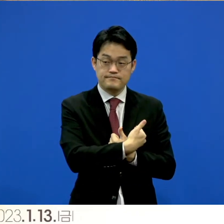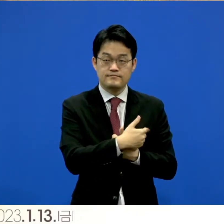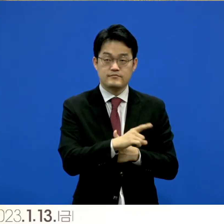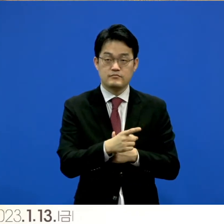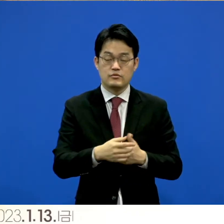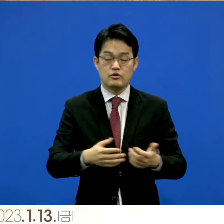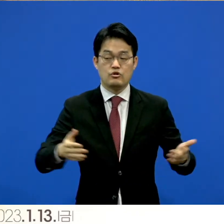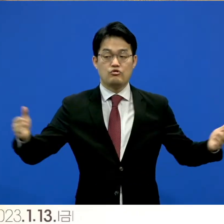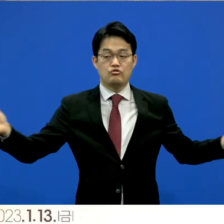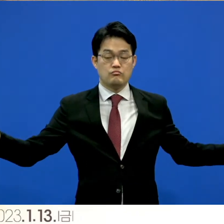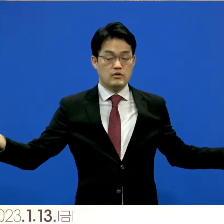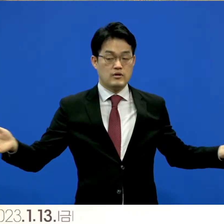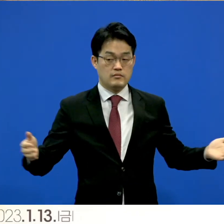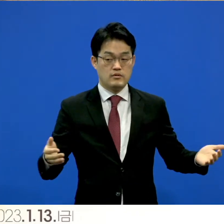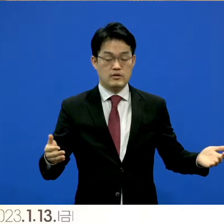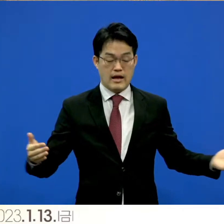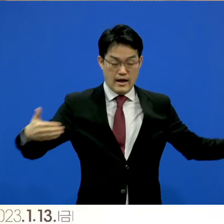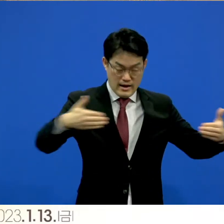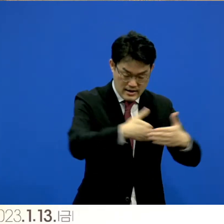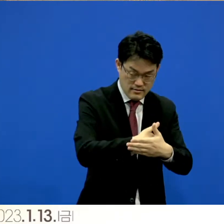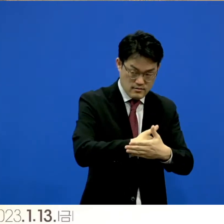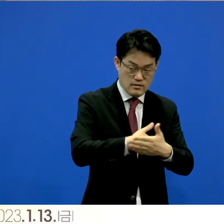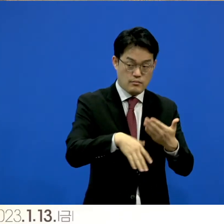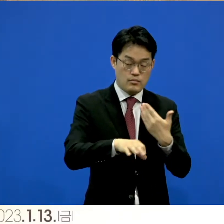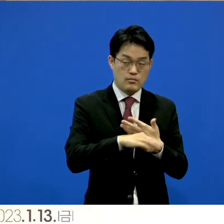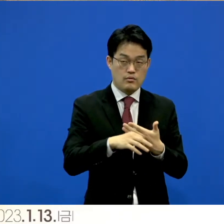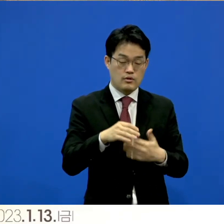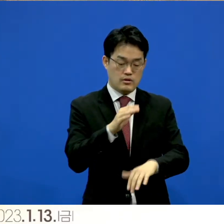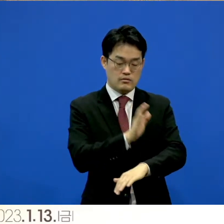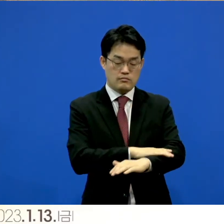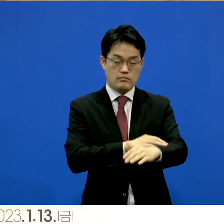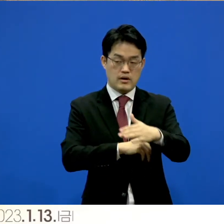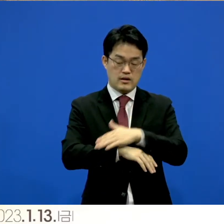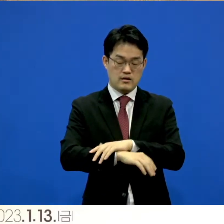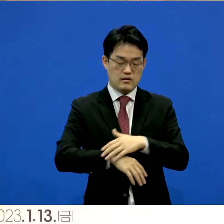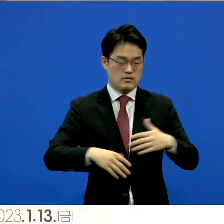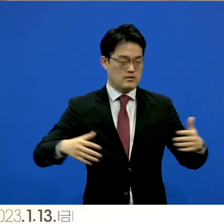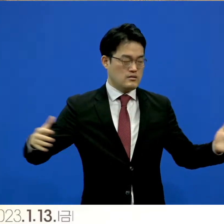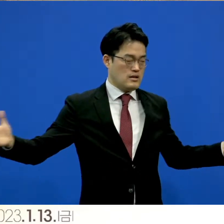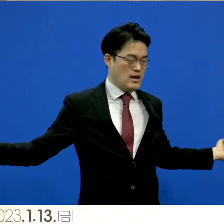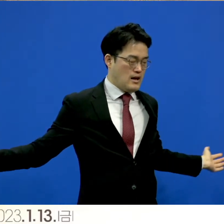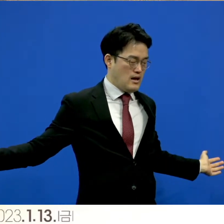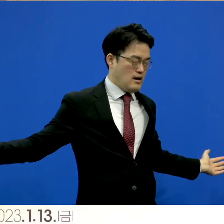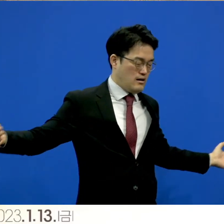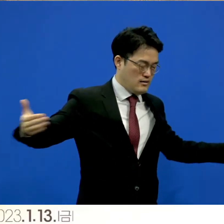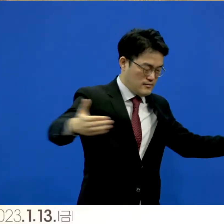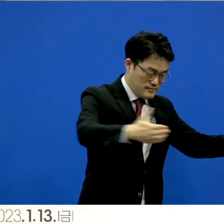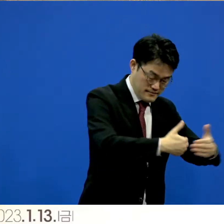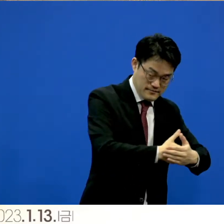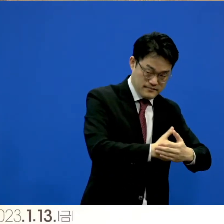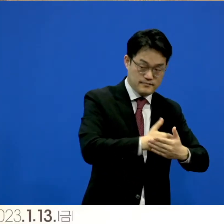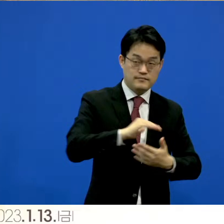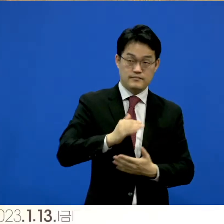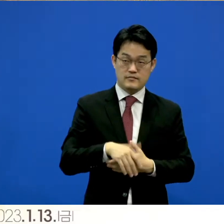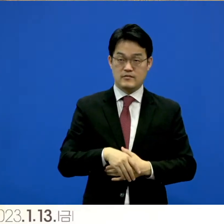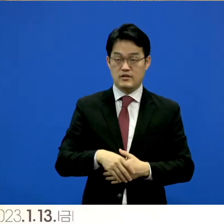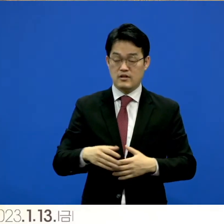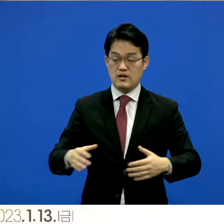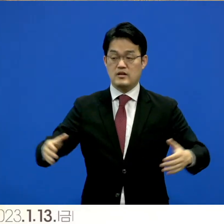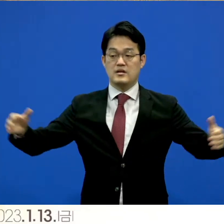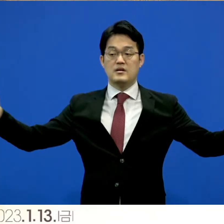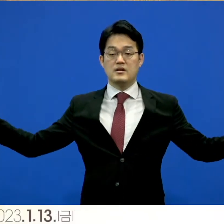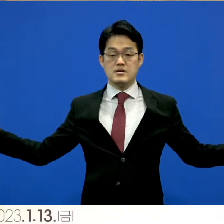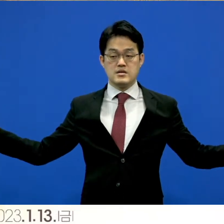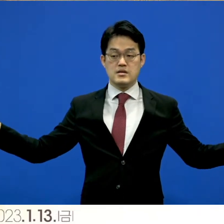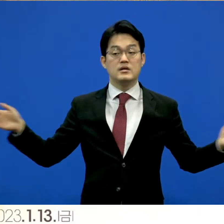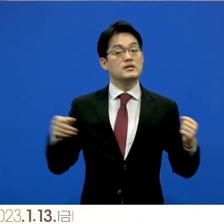팔을 포옹하려고 하면 두 팔을 벌려야 돼요. 활짝 벌려야 돼요. 이 두 팔을 펴는 것 자체가 중요한 사인입니다.